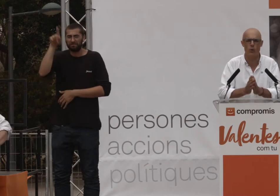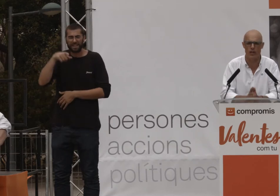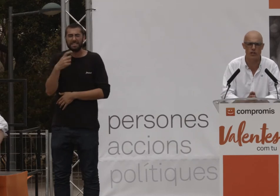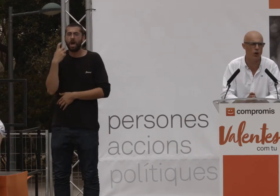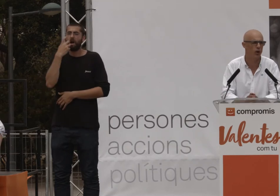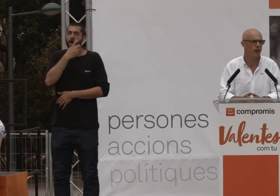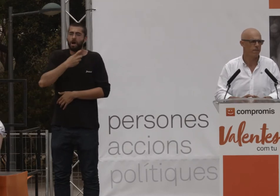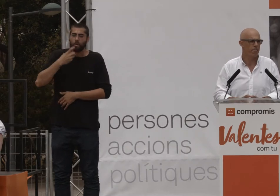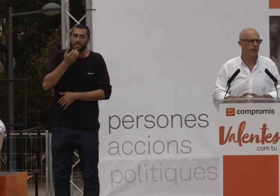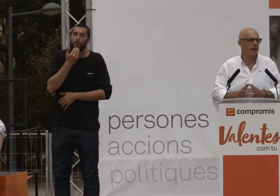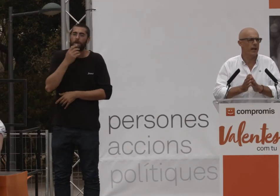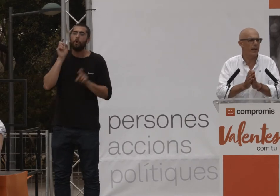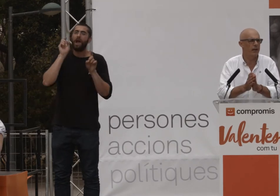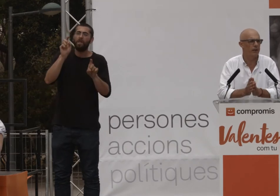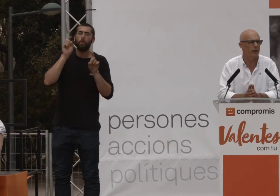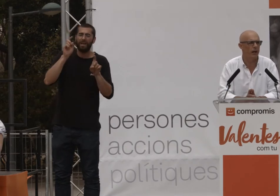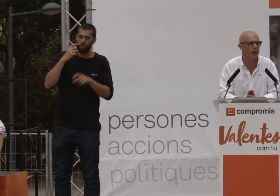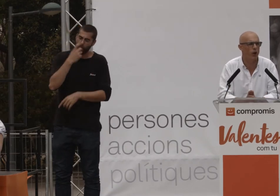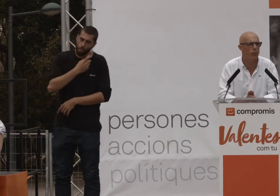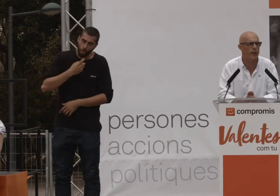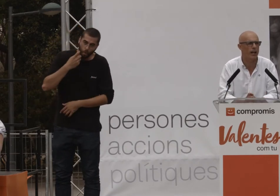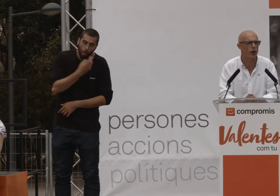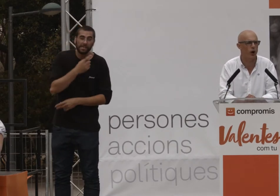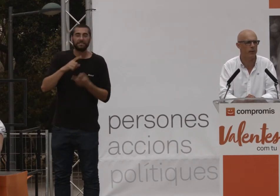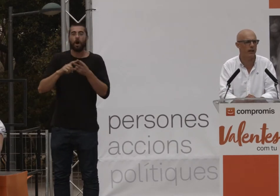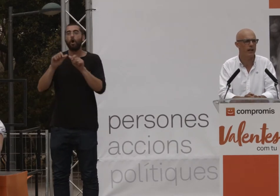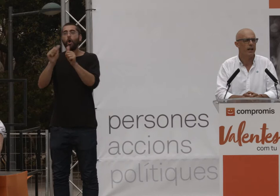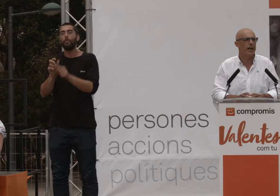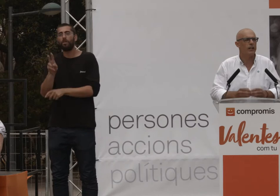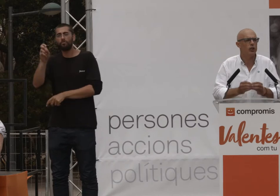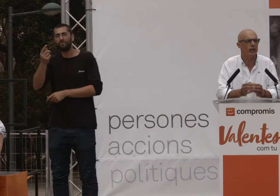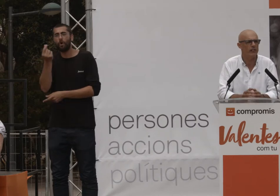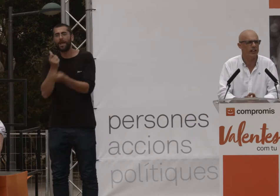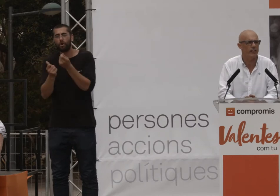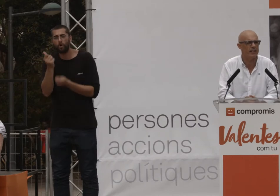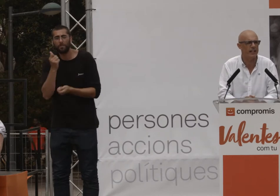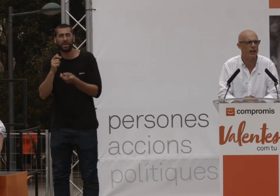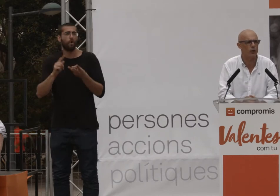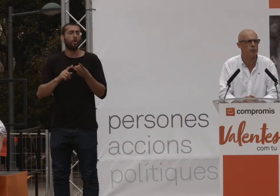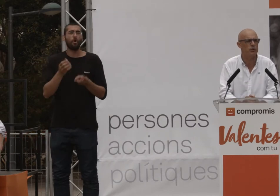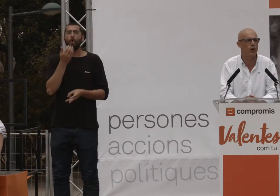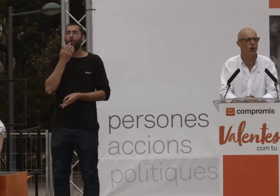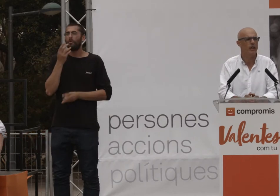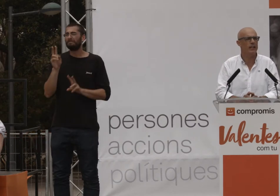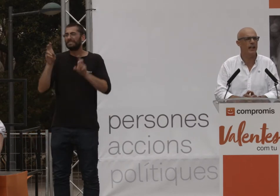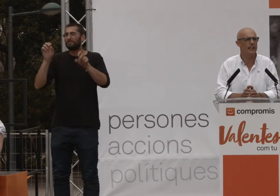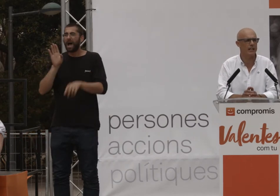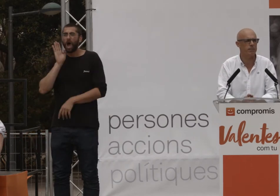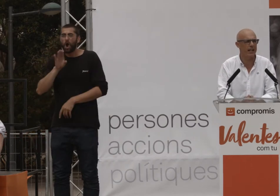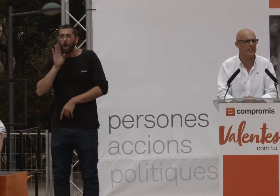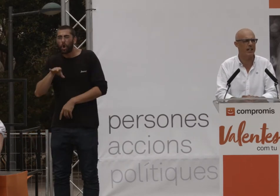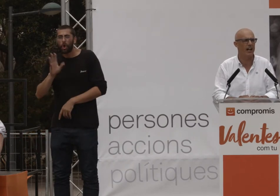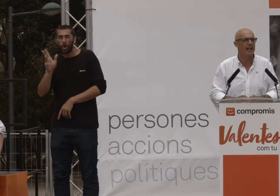en educació, en nou model econòmic, en tot el que fa referència a la corrupció i a